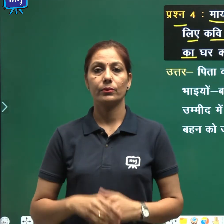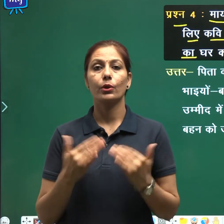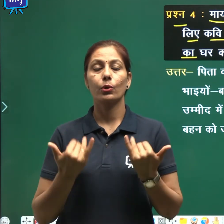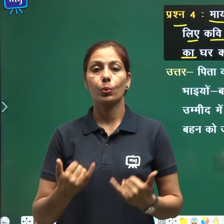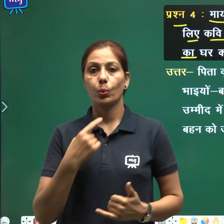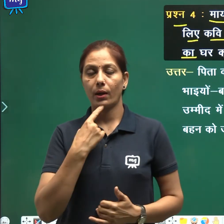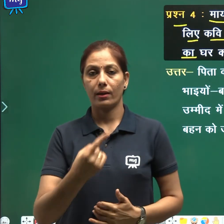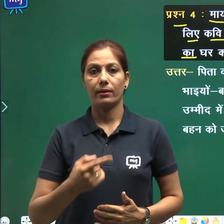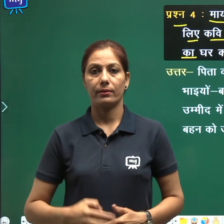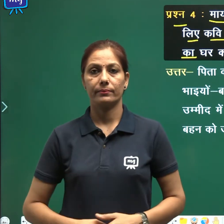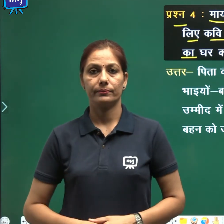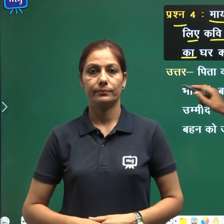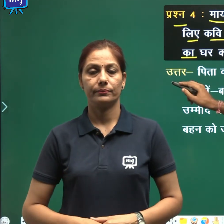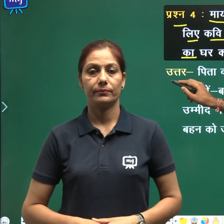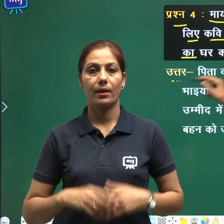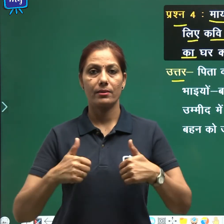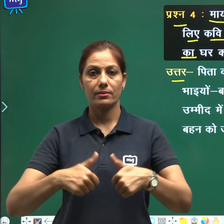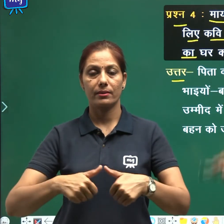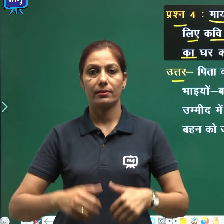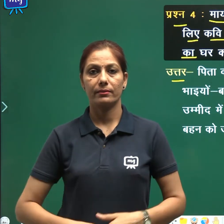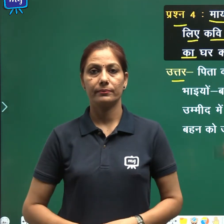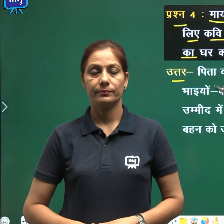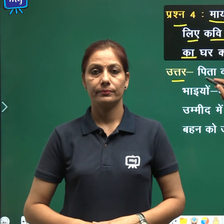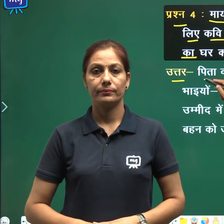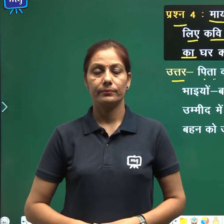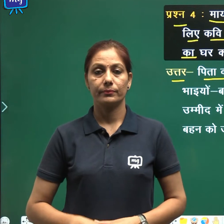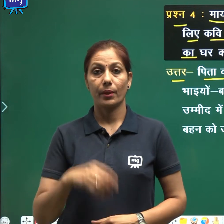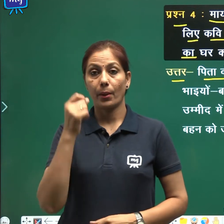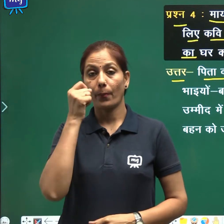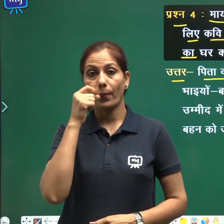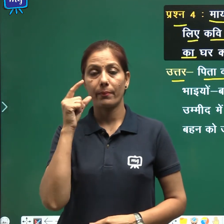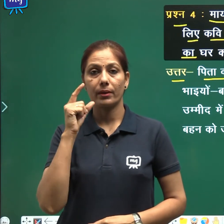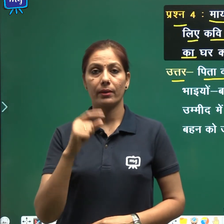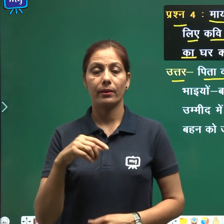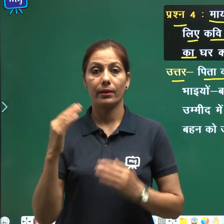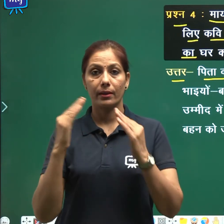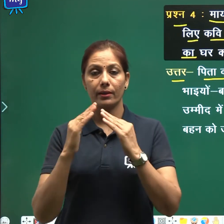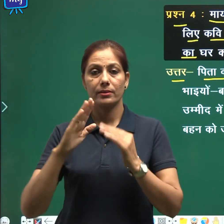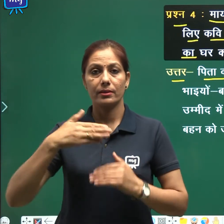क्यों कहा है? उत्तर है, पिता के घर जाकर